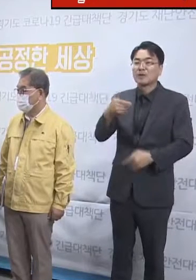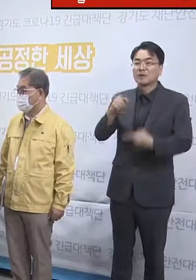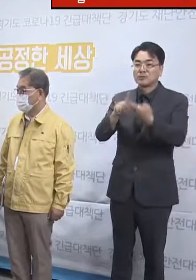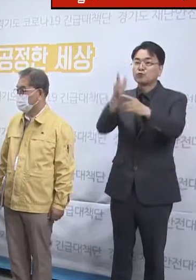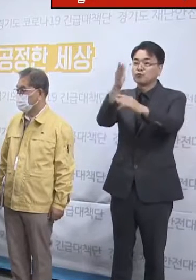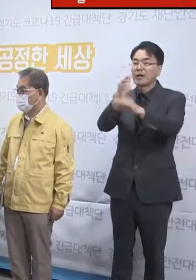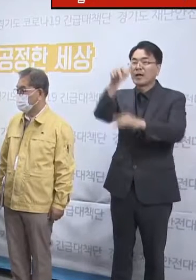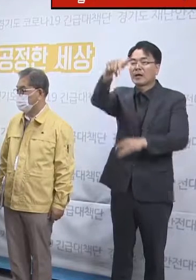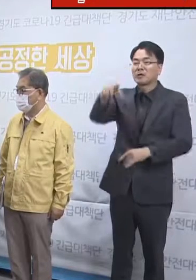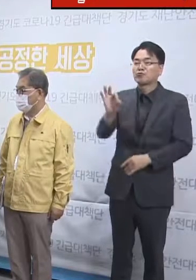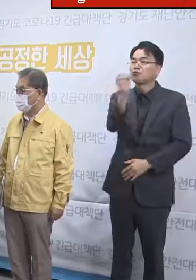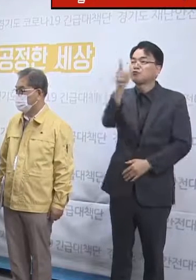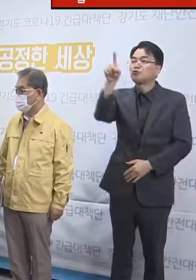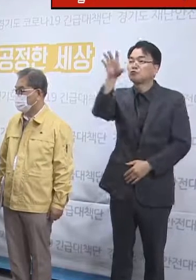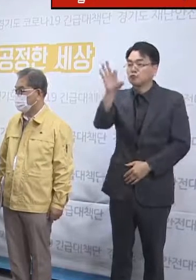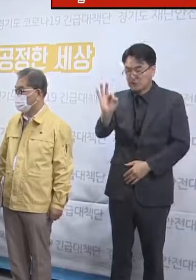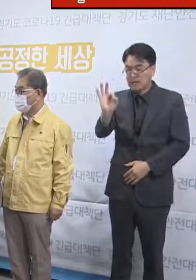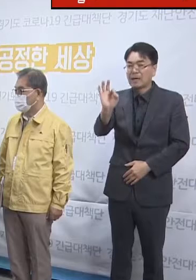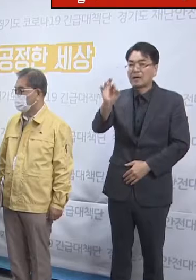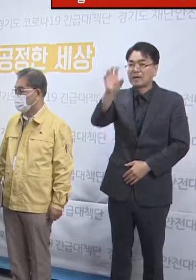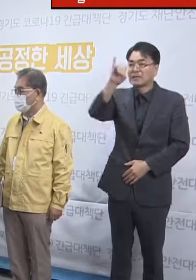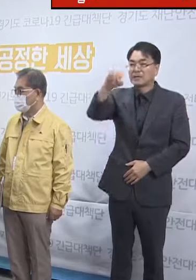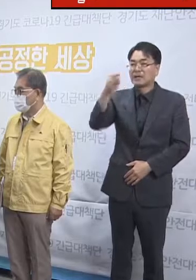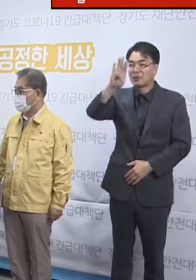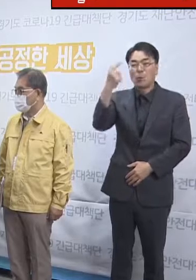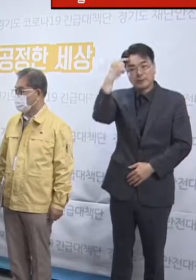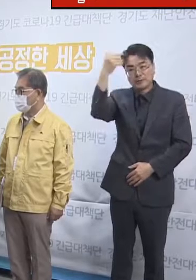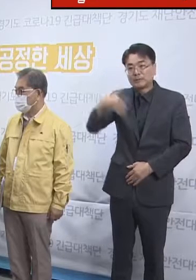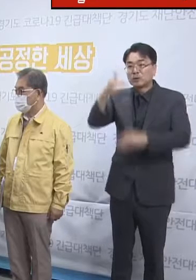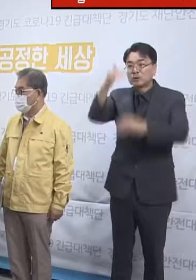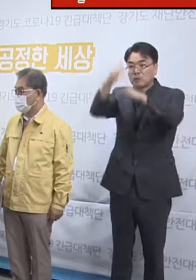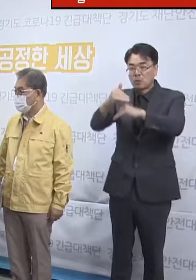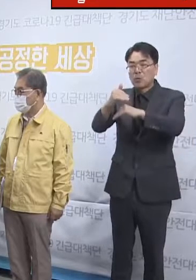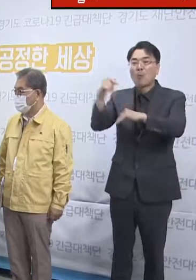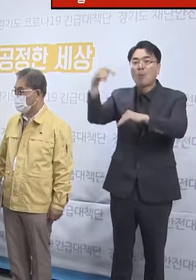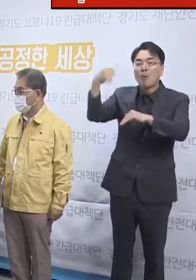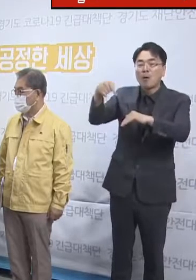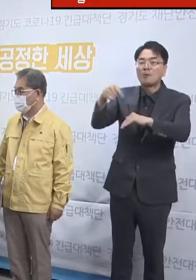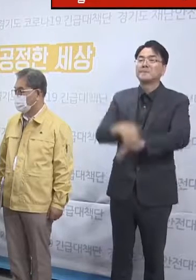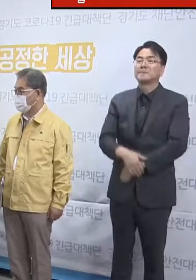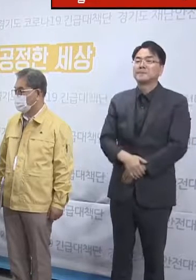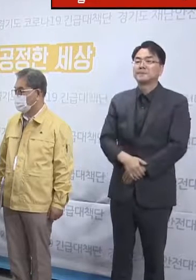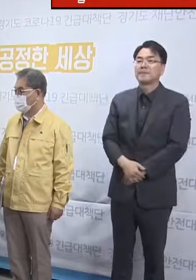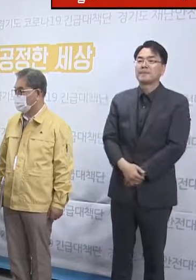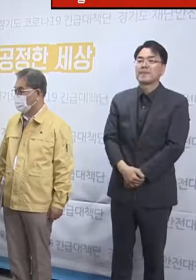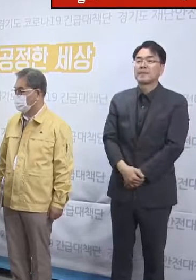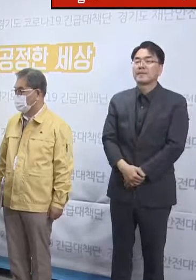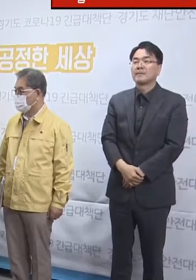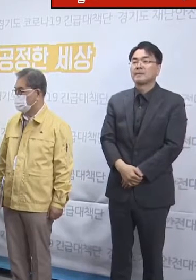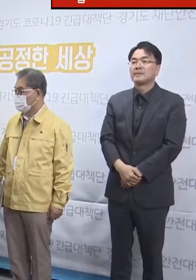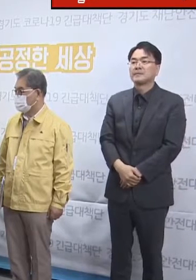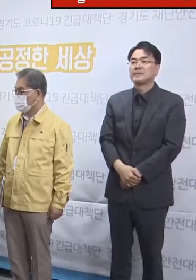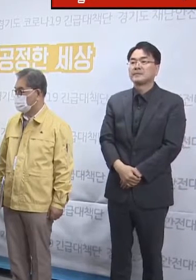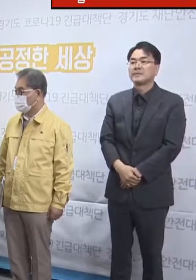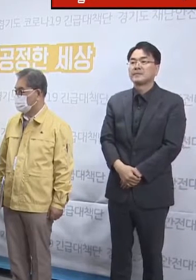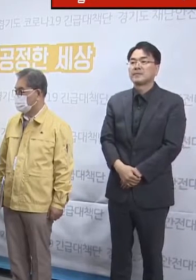내용만 답변하고 오늘 질의를 마치도록 하겠습니다. 중앙일보 최물환 기자입니다. 지사님께 질문하셨습니다.